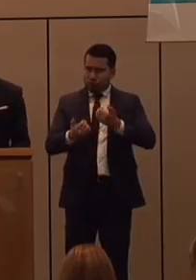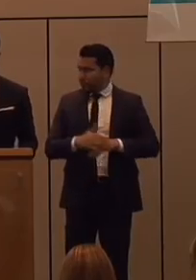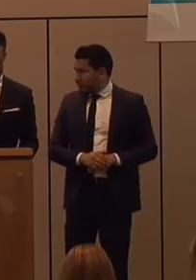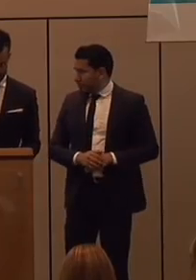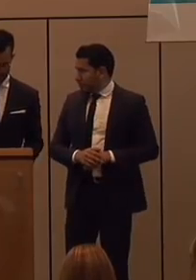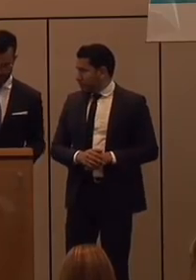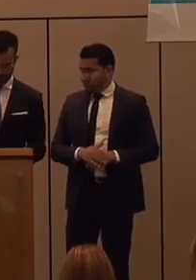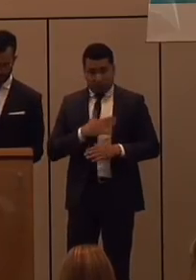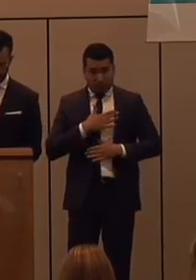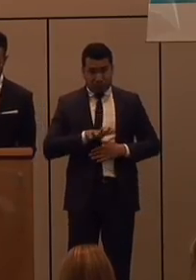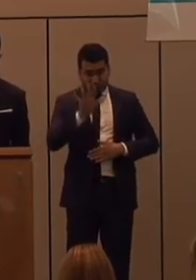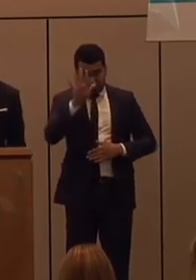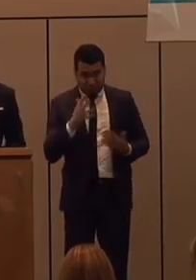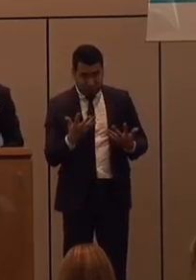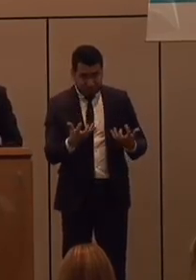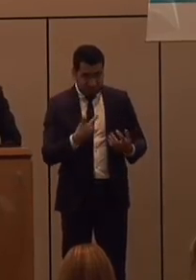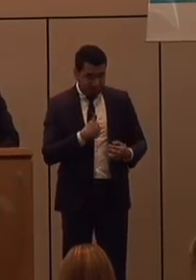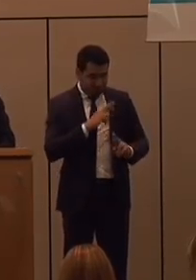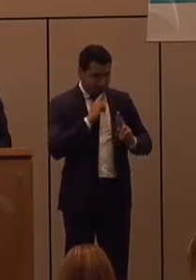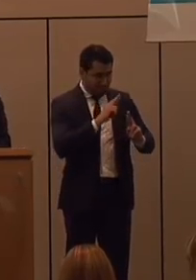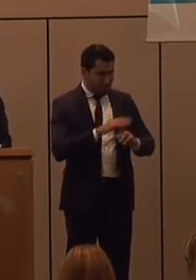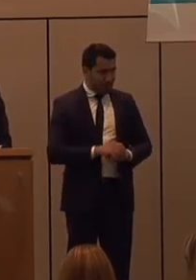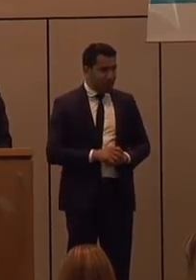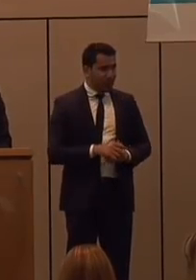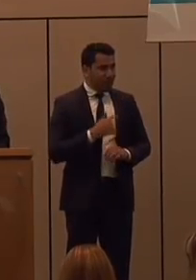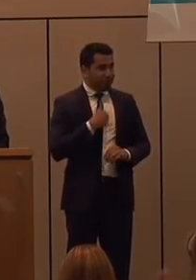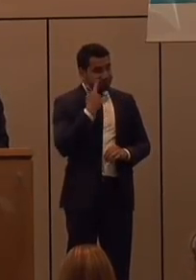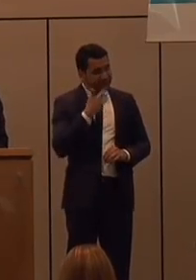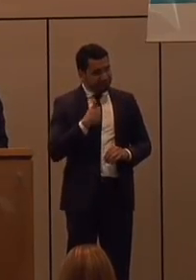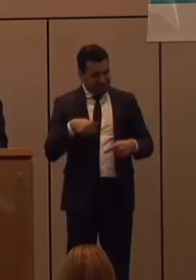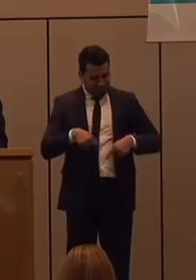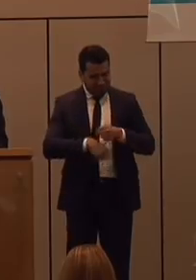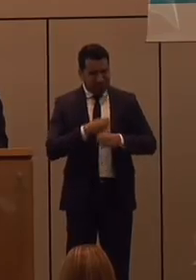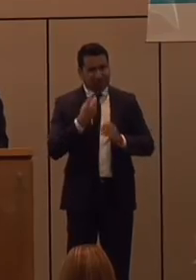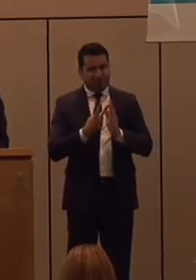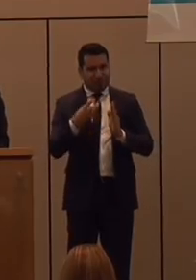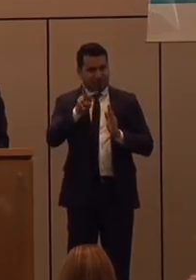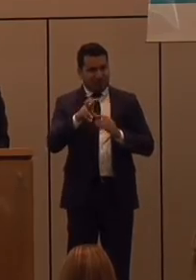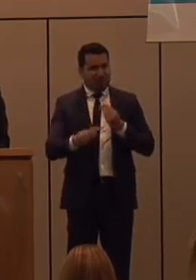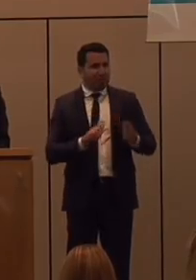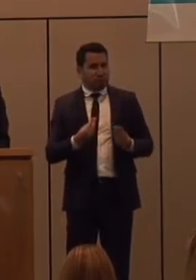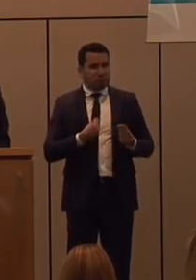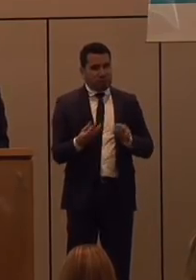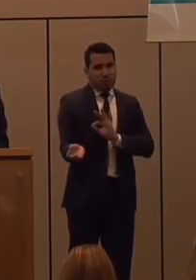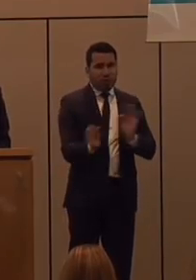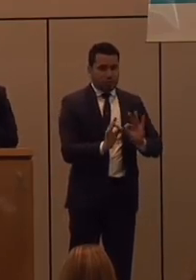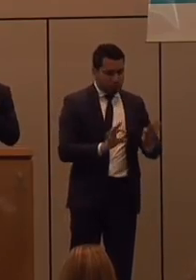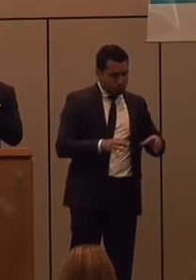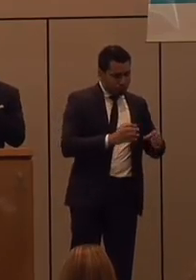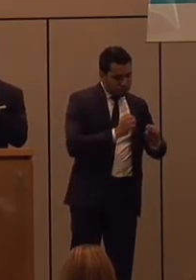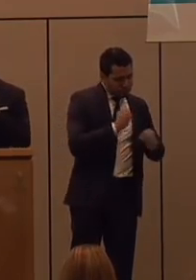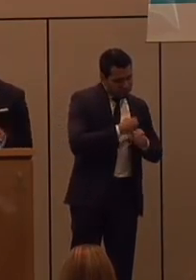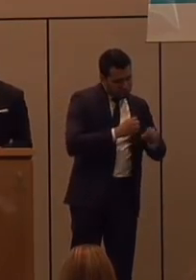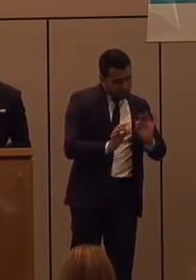gustaría meter allí la cucharadita porque parte del ejercicio que hemos hecho en este año es organizar el trabajo y aunque como